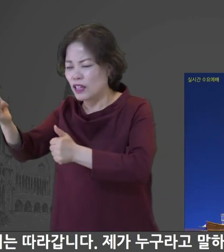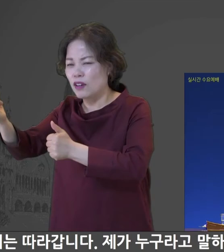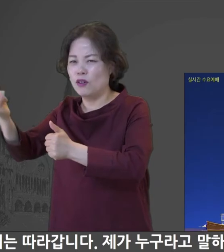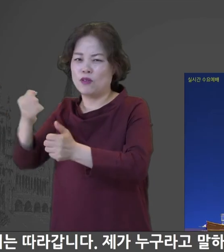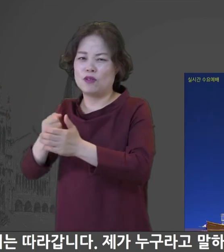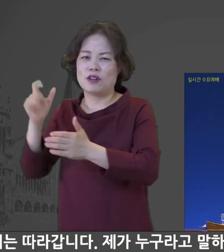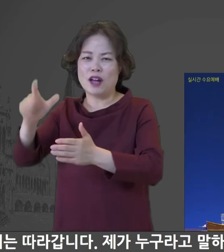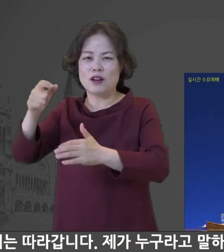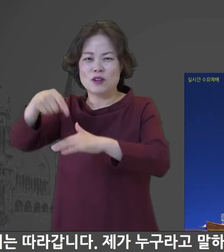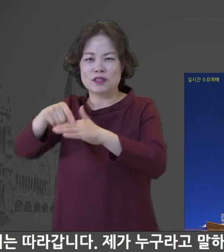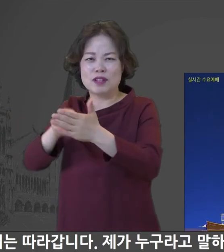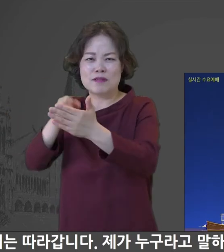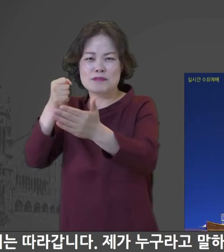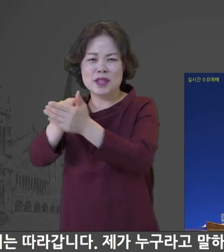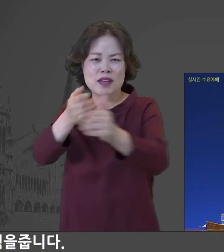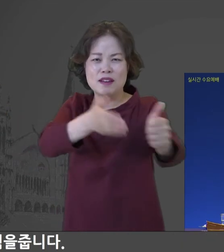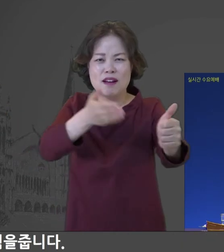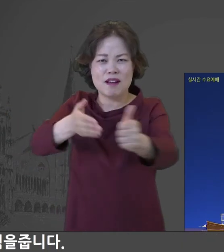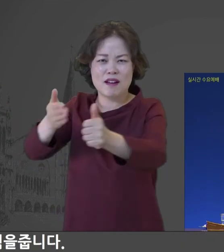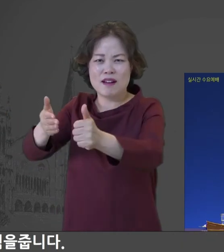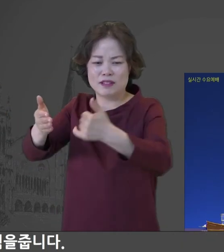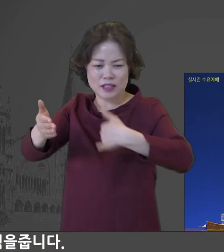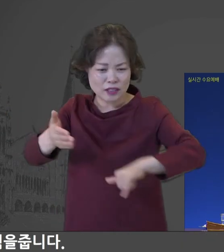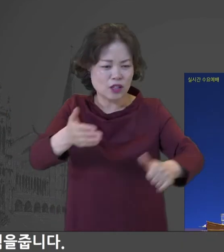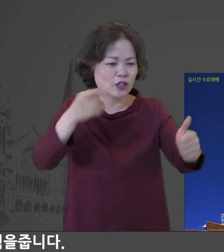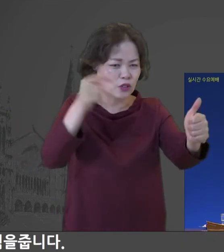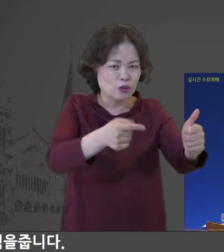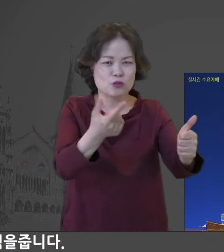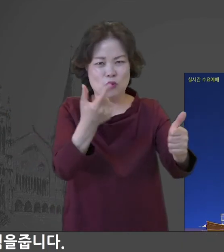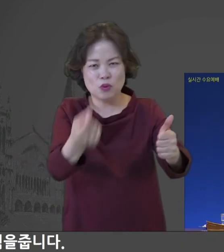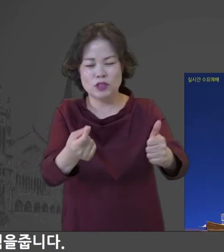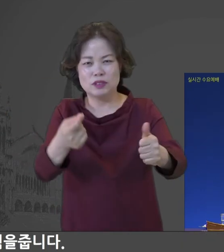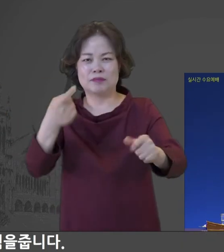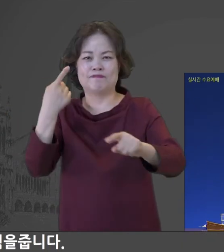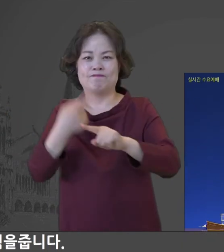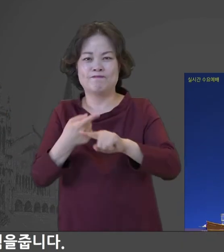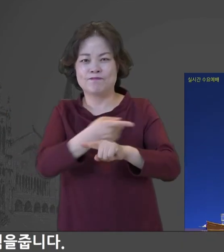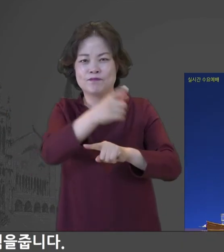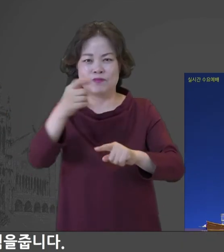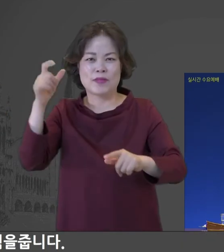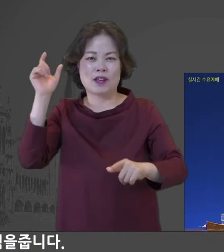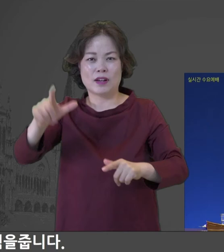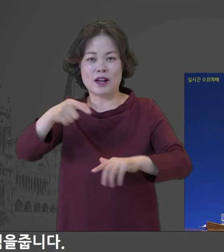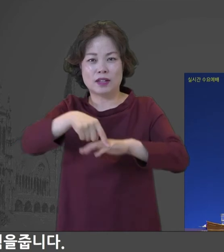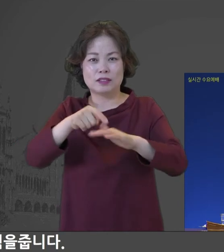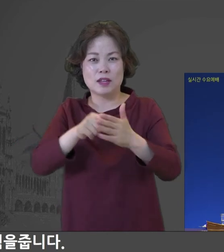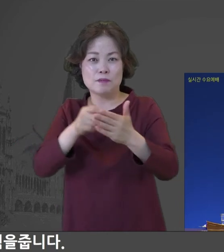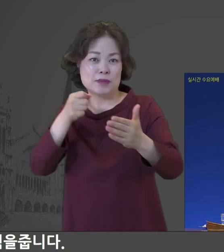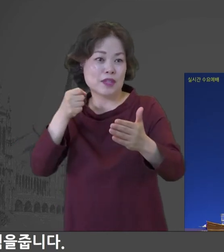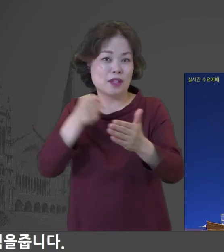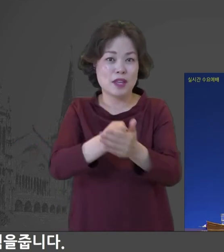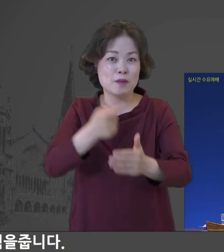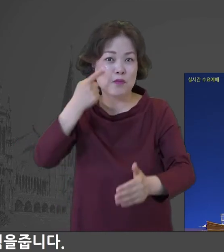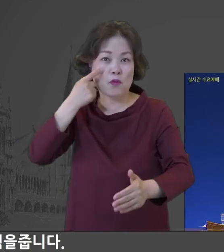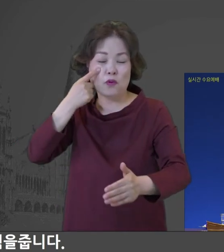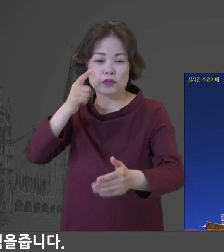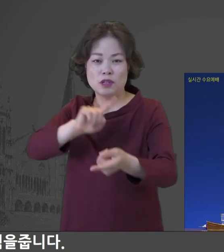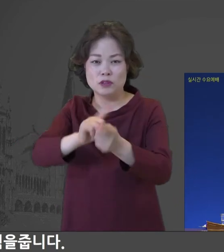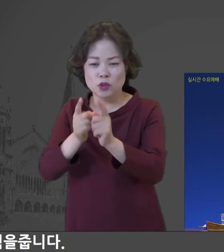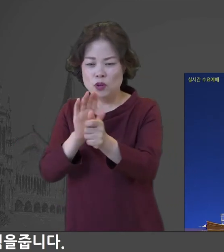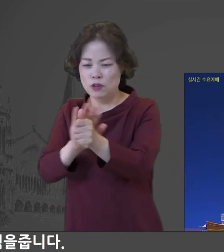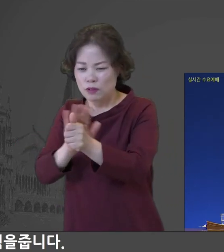담대합시다. 아이들아 강하고 담대하자. 하나님의 말씀에 우리가 순종하자. 강하고 담대하게 나아가 보자 라고 서로